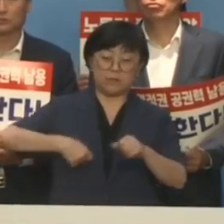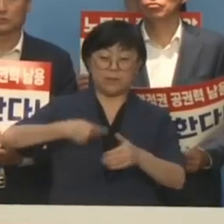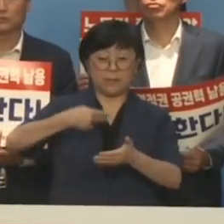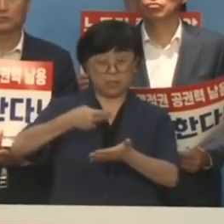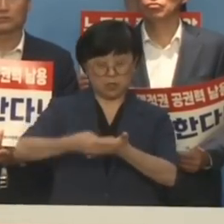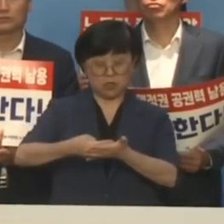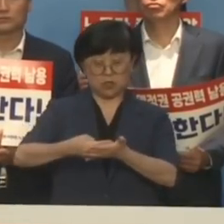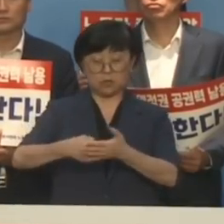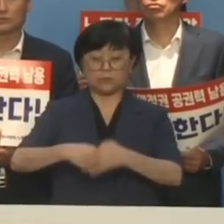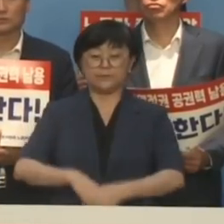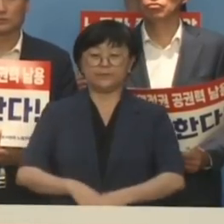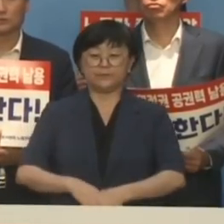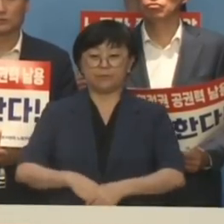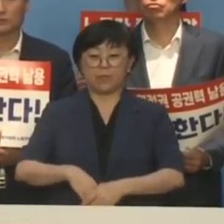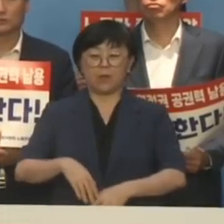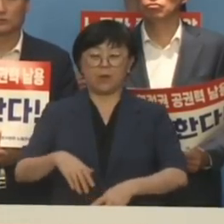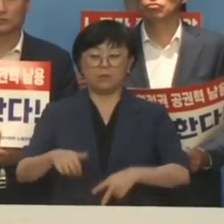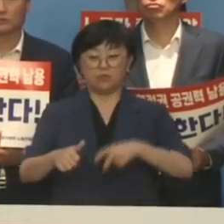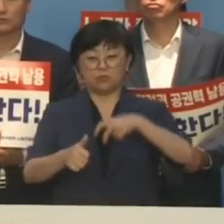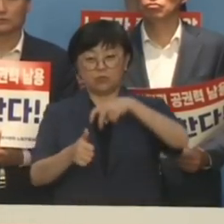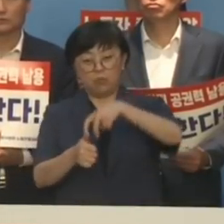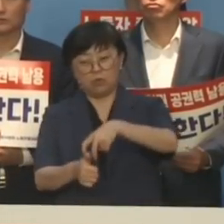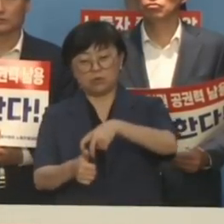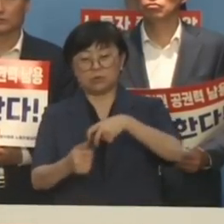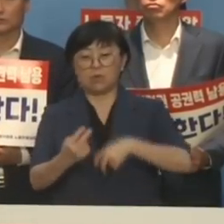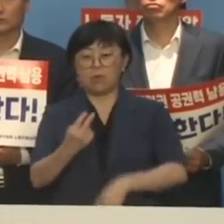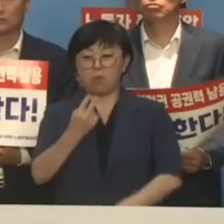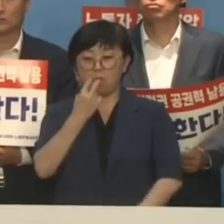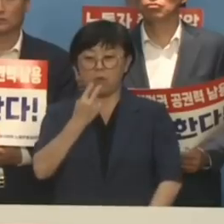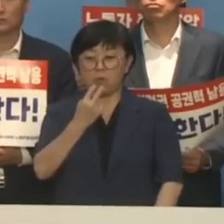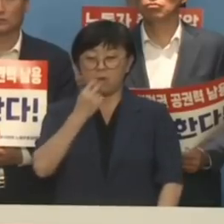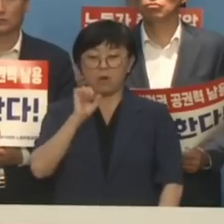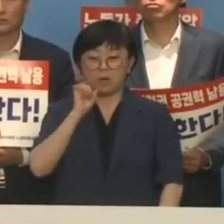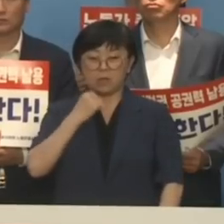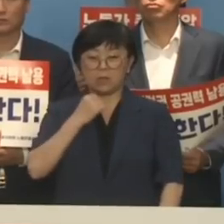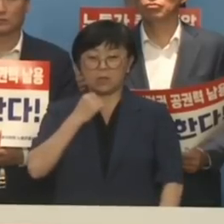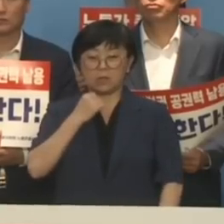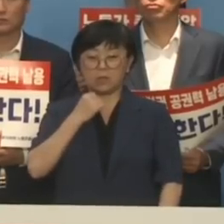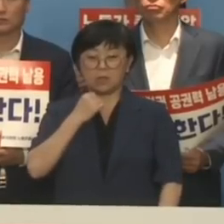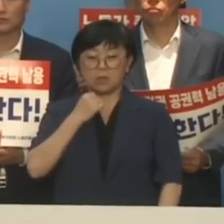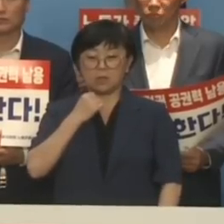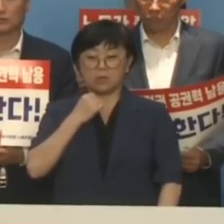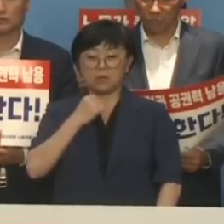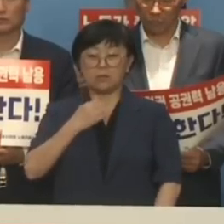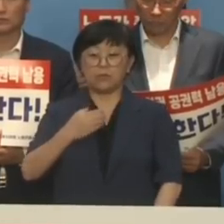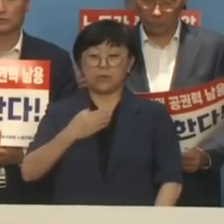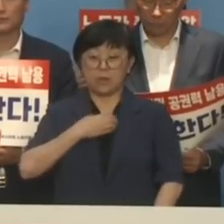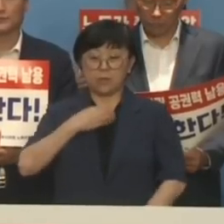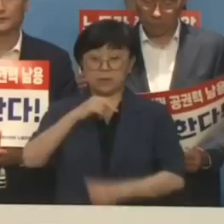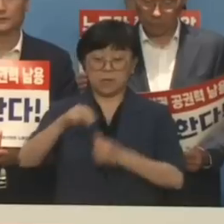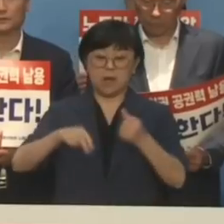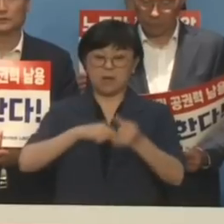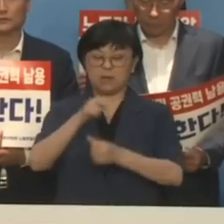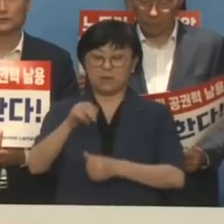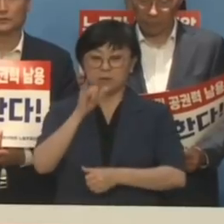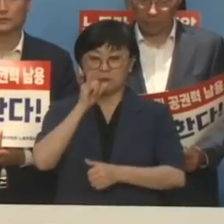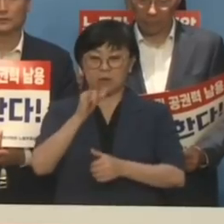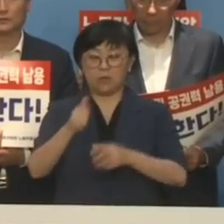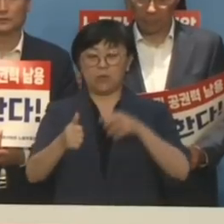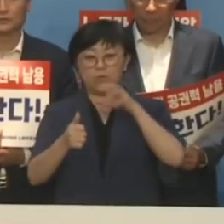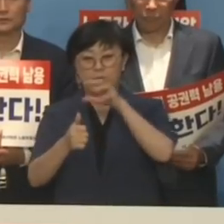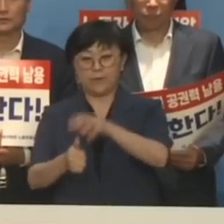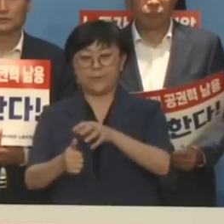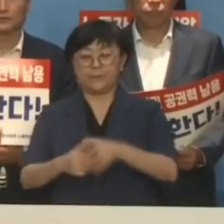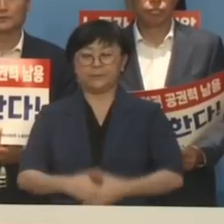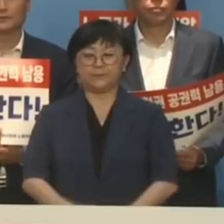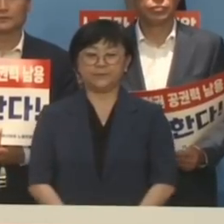잡아뜨려서 무릎으로 목을 누르면서 호흡이 어렵게 되는 위험한 상황까지 몰고 갈 정도의